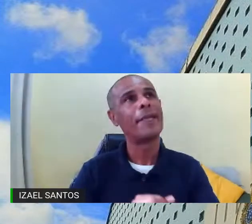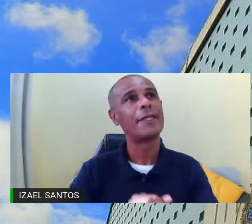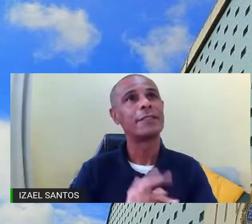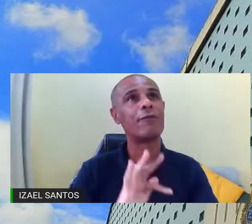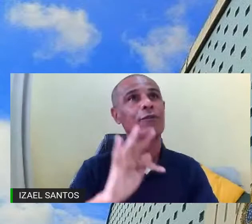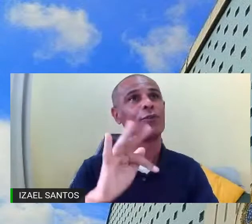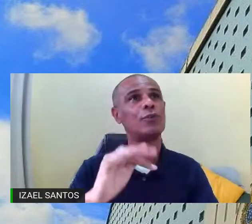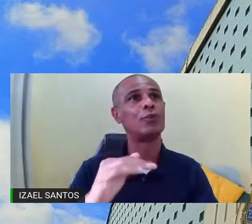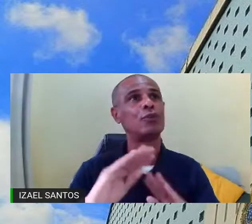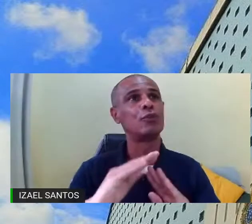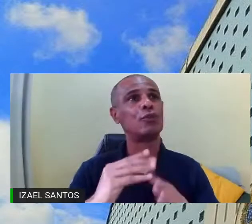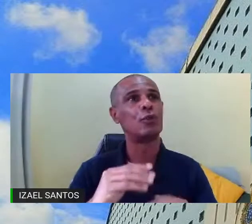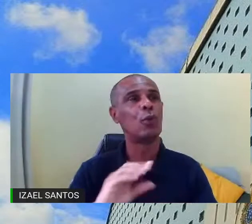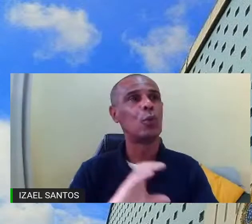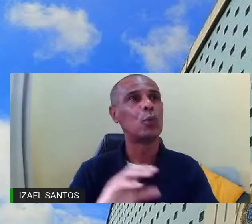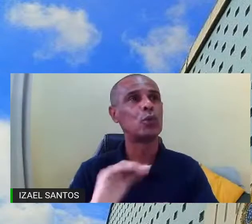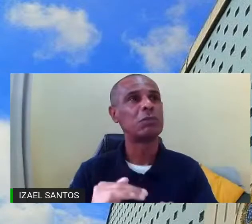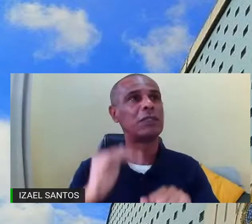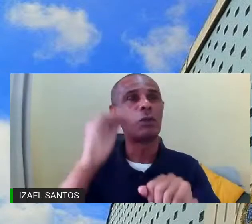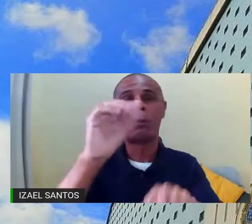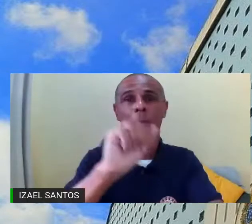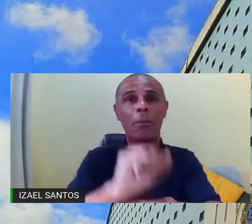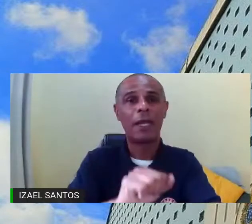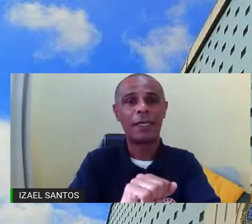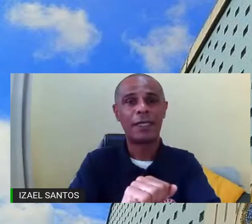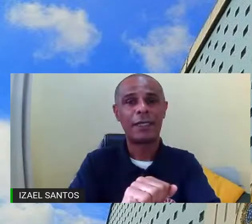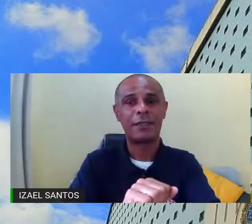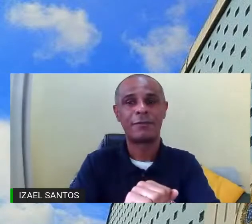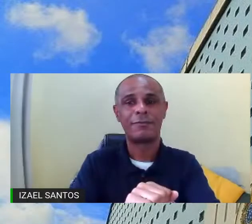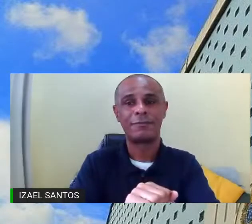É uma redução contraditória dos objetivos da educação.